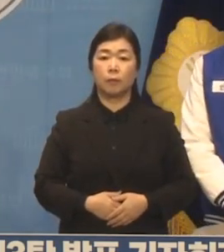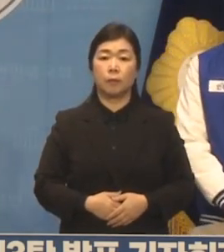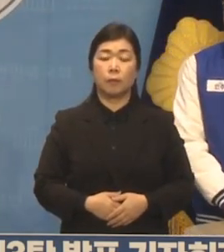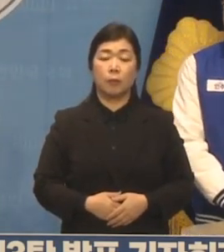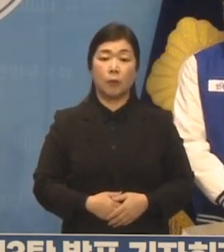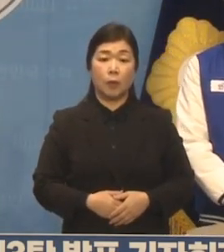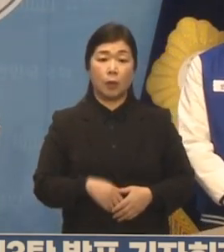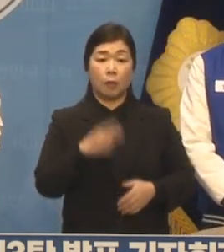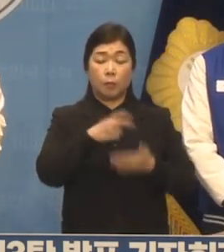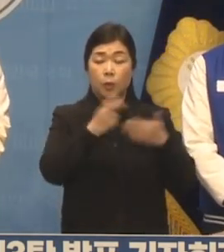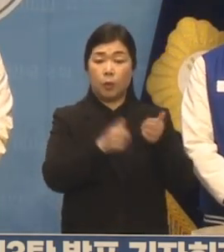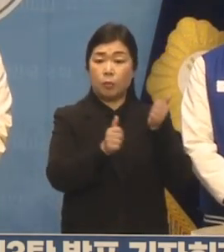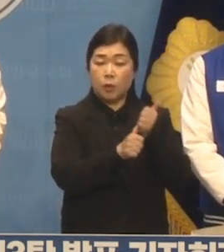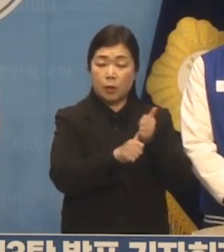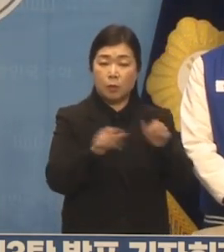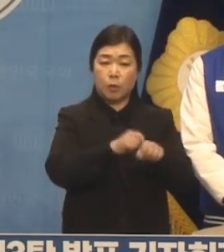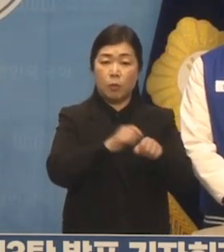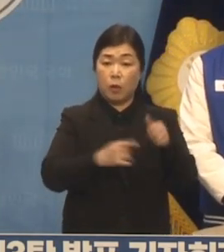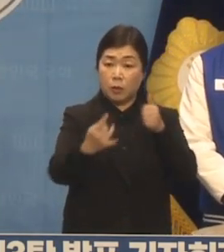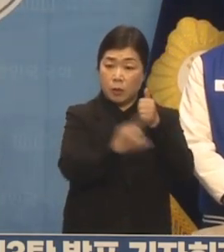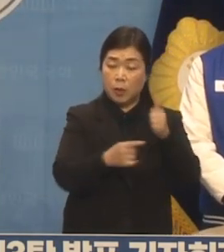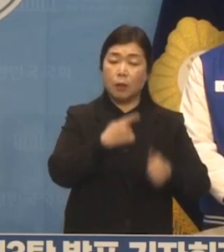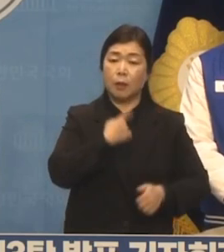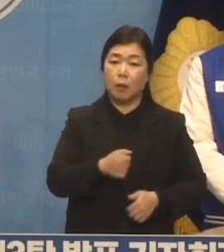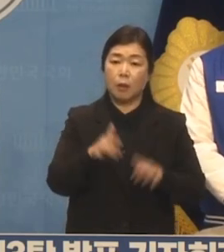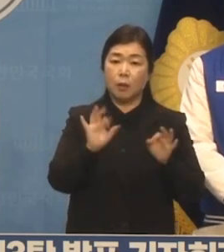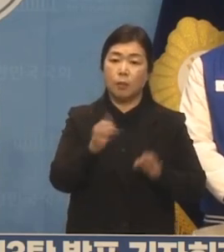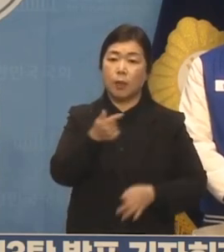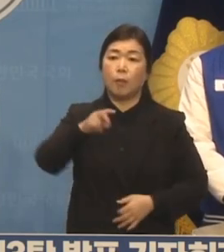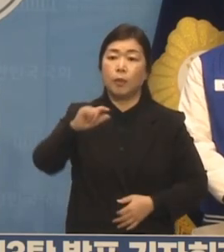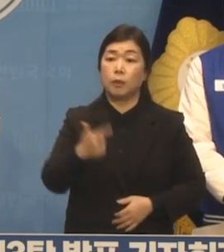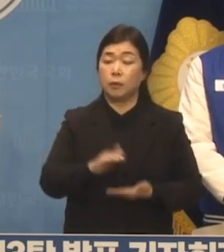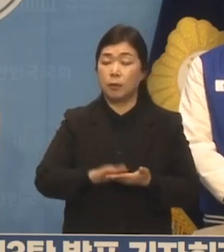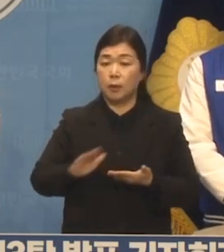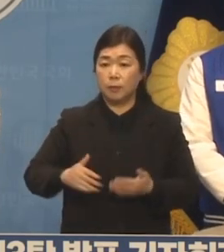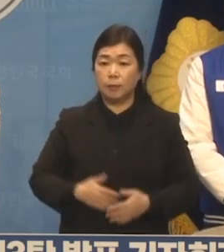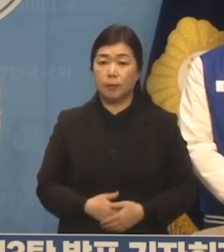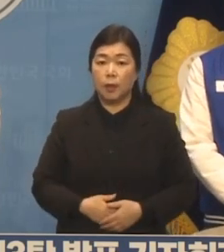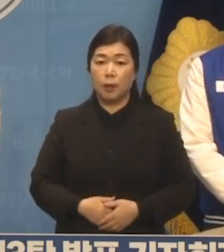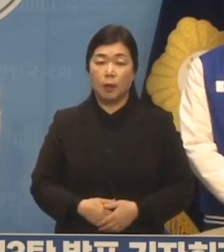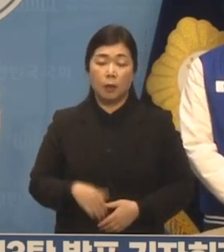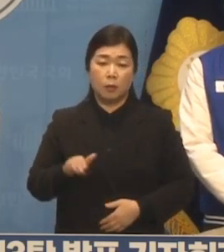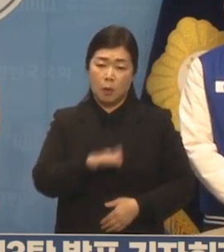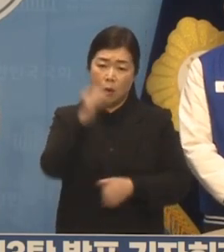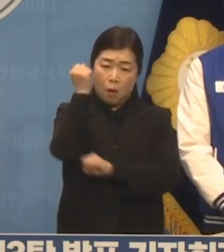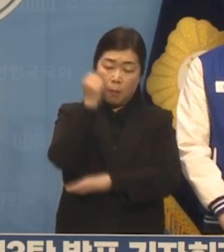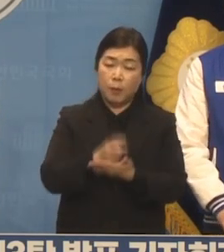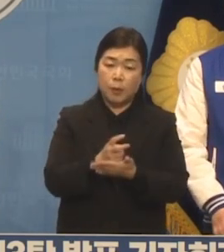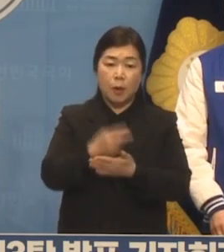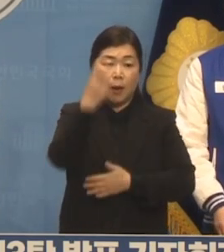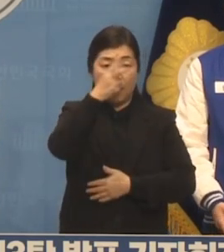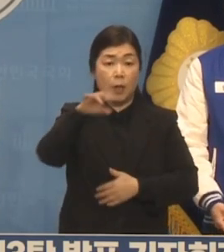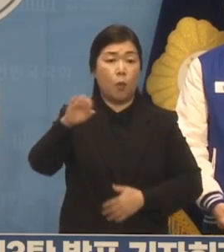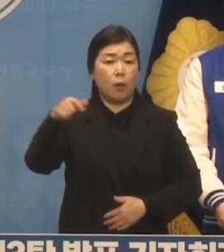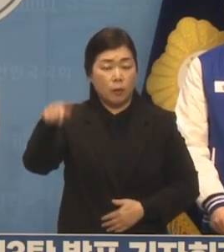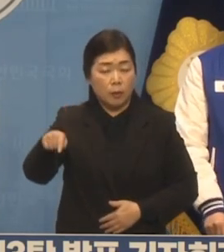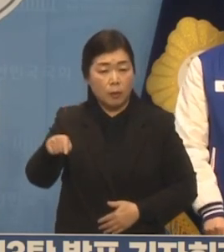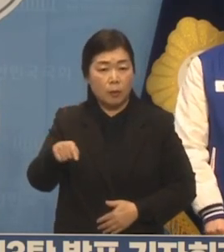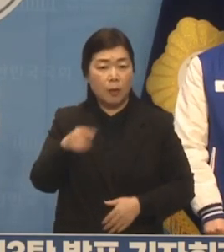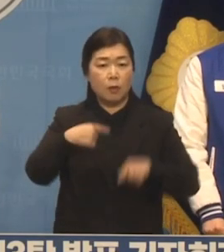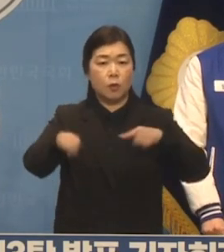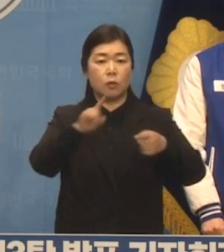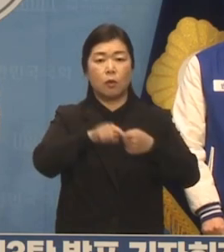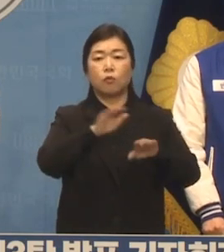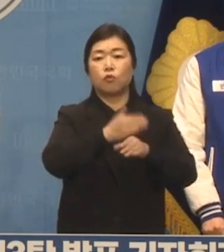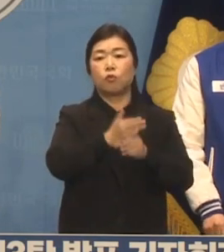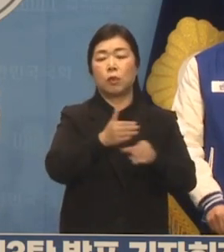민변 부회장, 민변개혁입법 특별위원장을 했던 김남근 변호사입니다. 우리 헌법에서는 감사원의 정치적